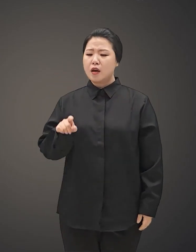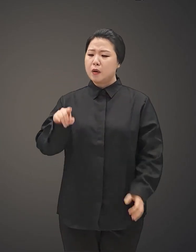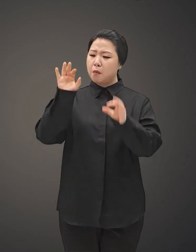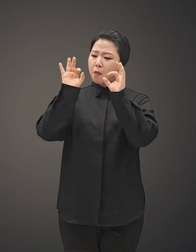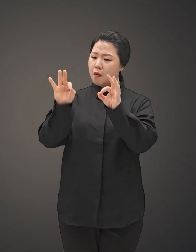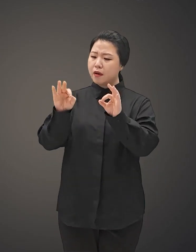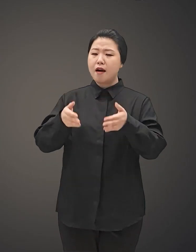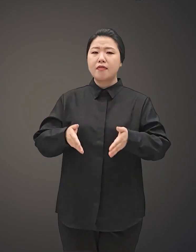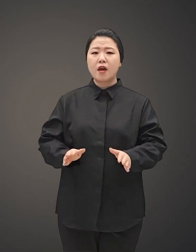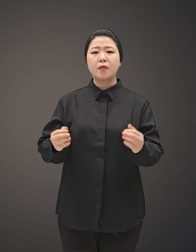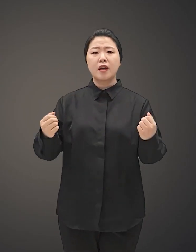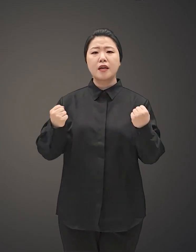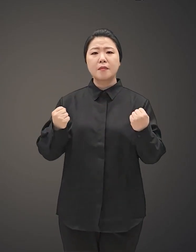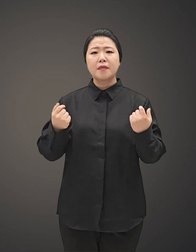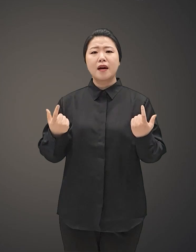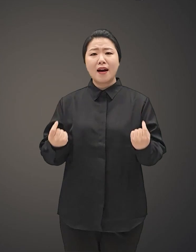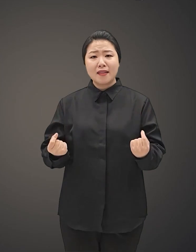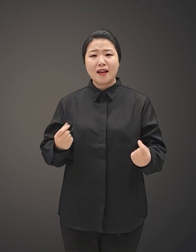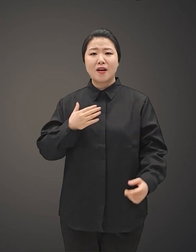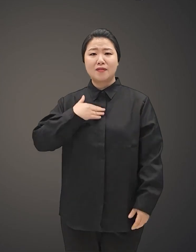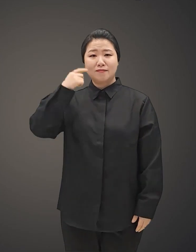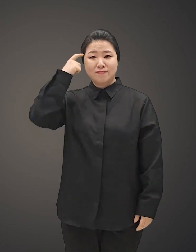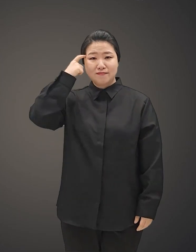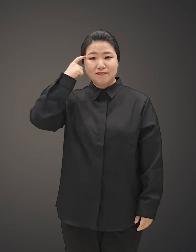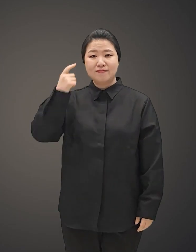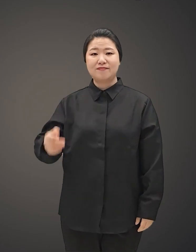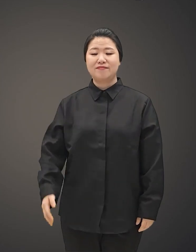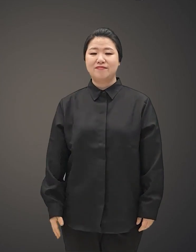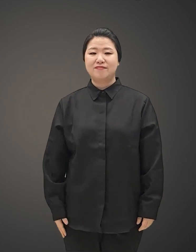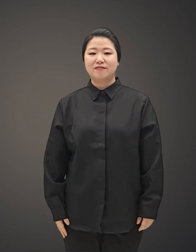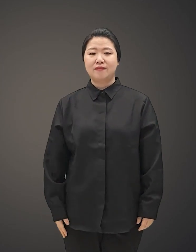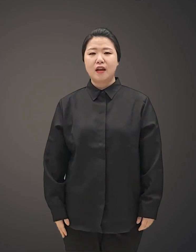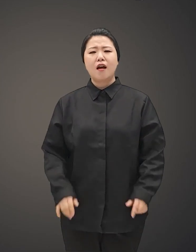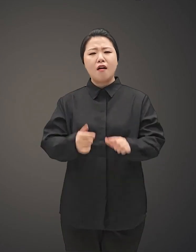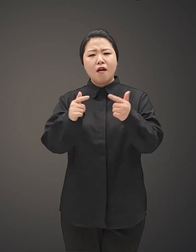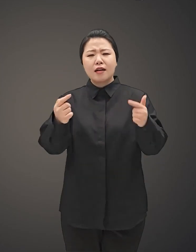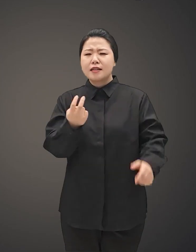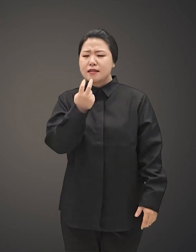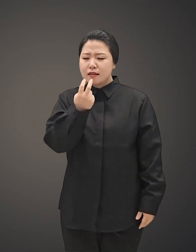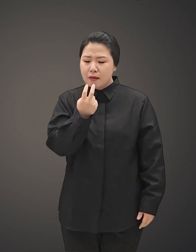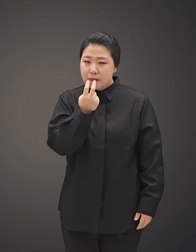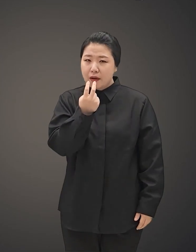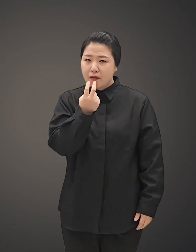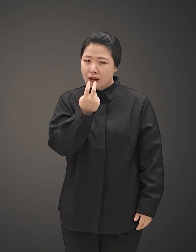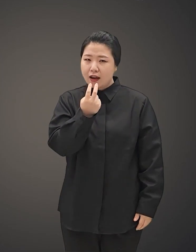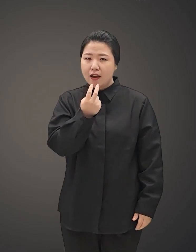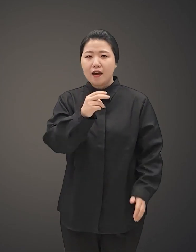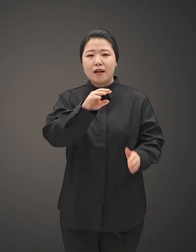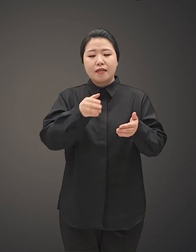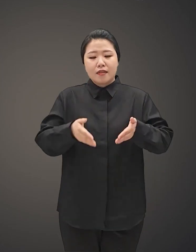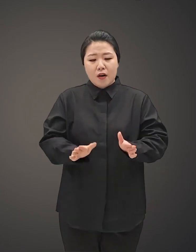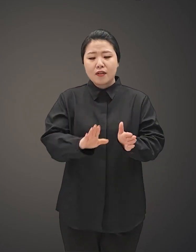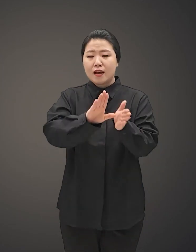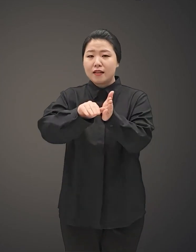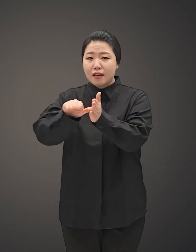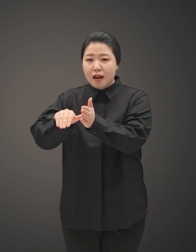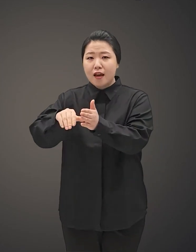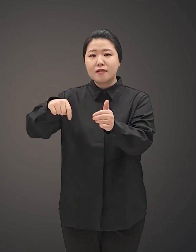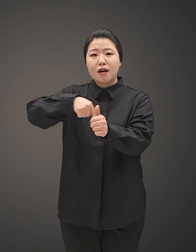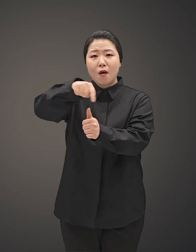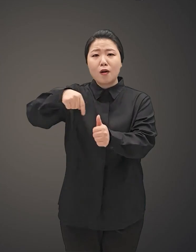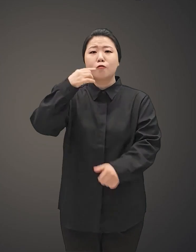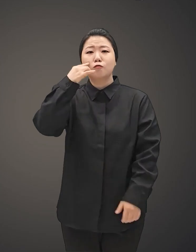이것이 태어나는 힘이라는 생각이 들었고, 모든 생명의 태어나는 순간이